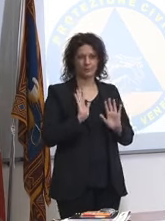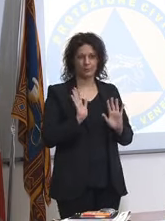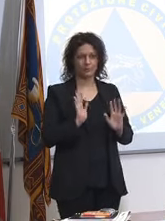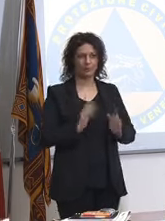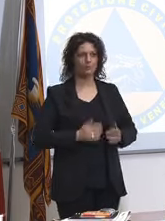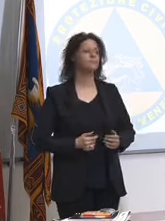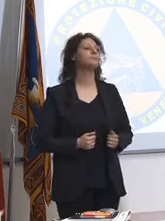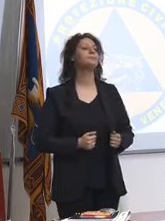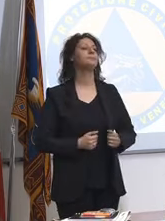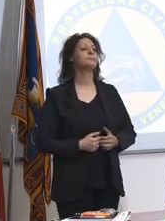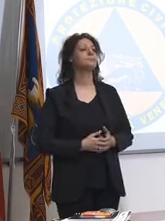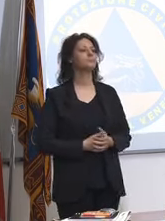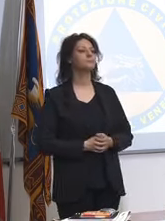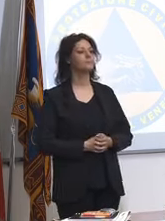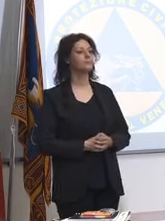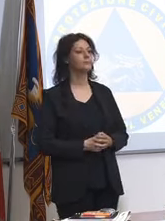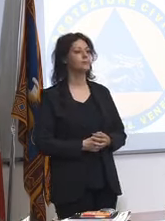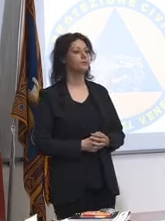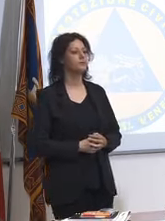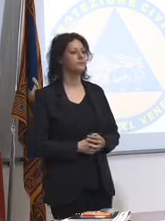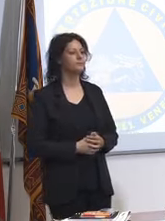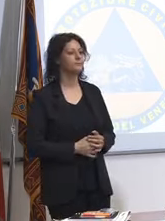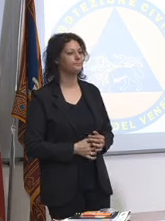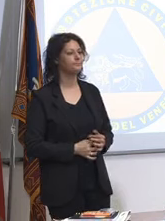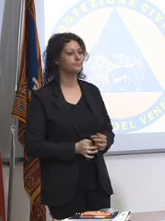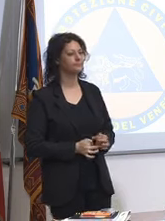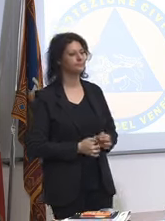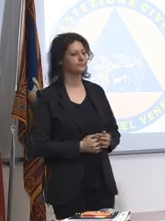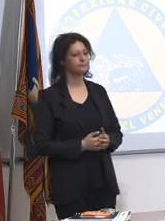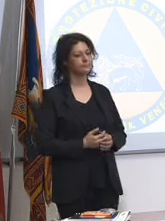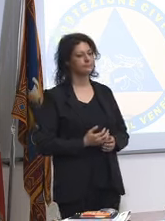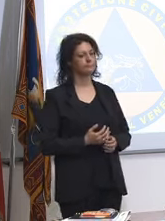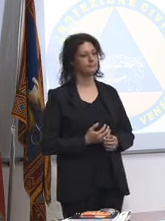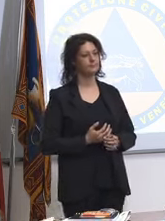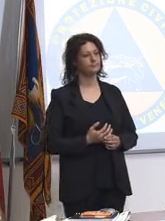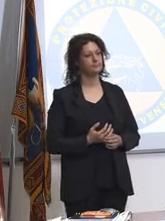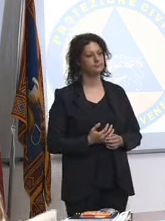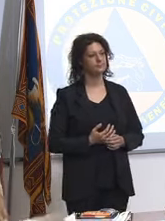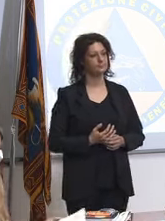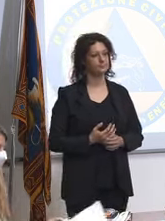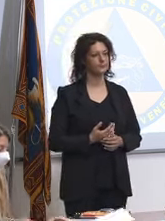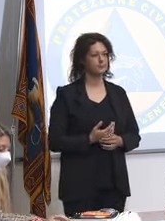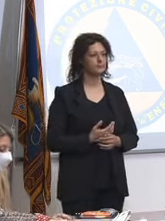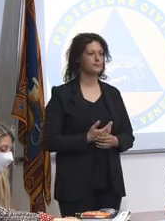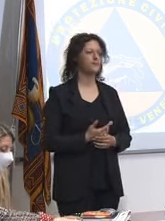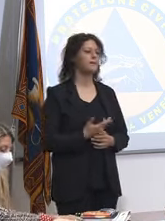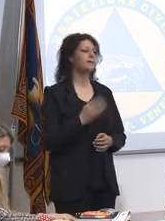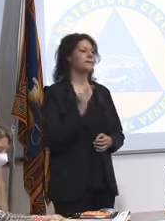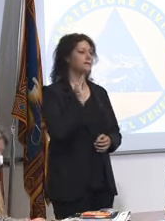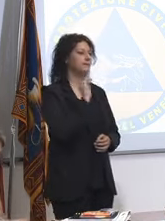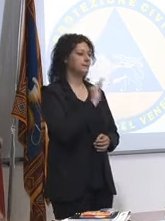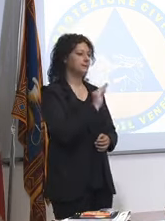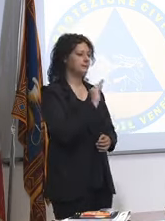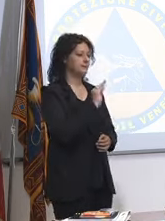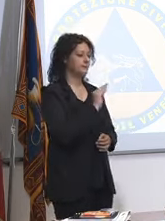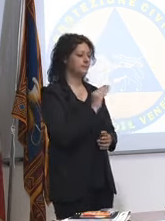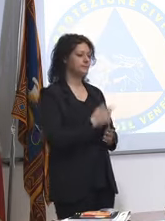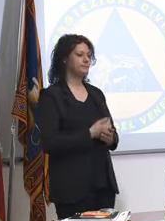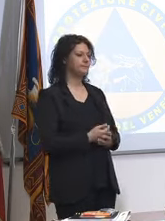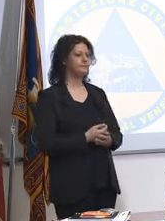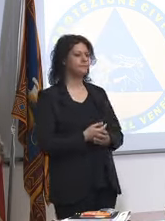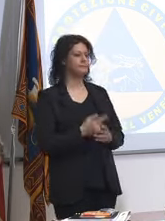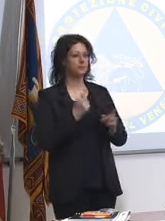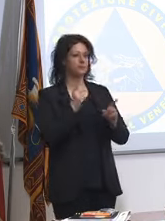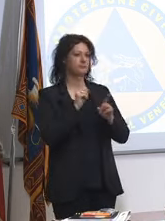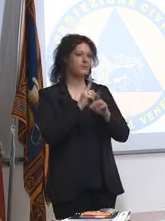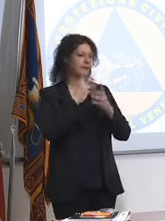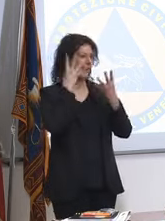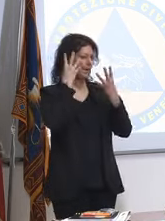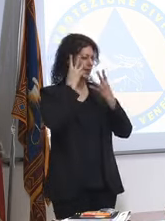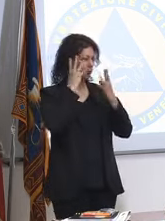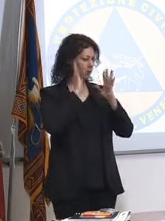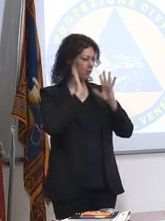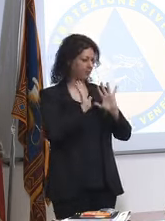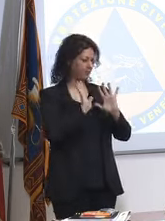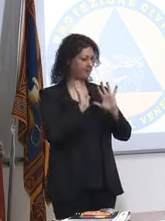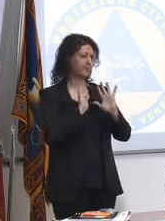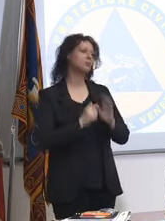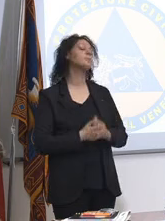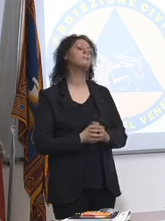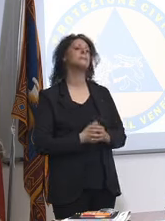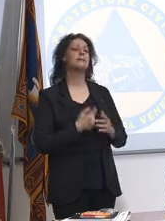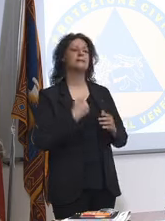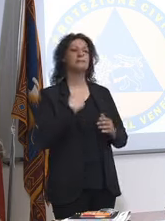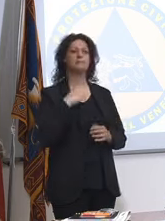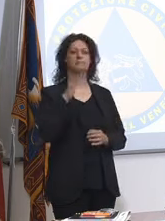Albino. Bene, Presidente, non so se possiamo fare un ragionamento di carattere un po' più generale. Allora, a me sembra questo,